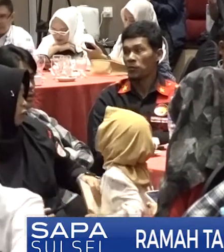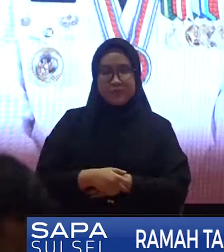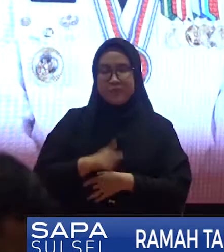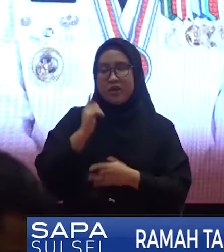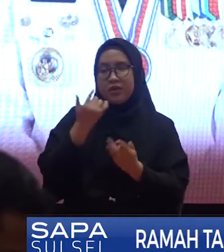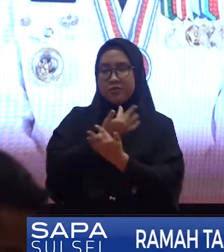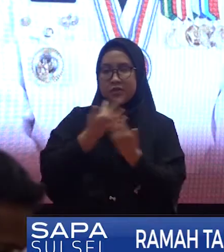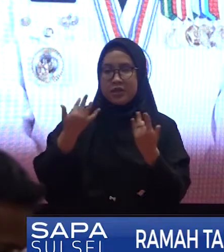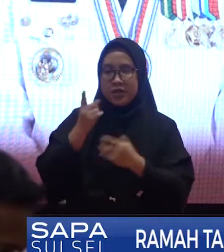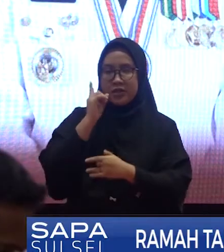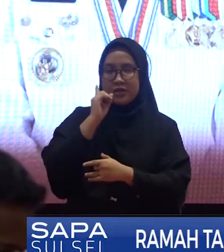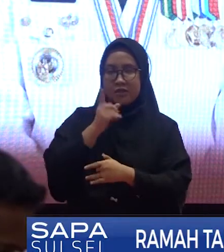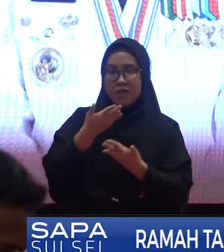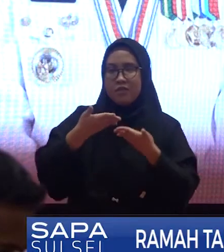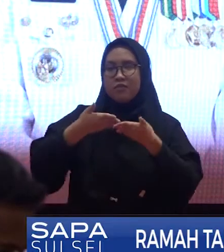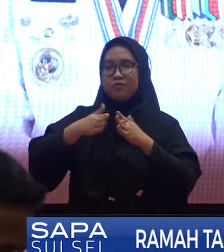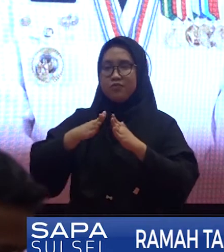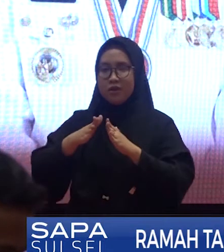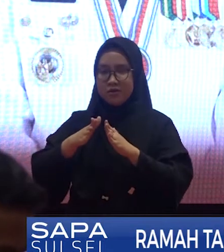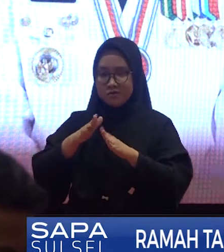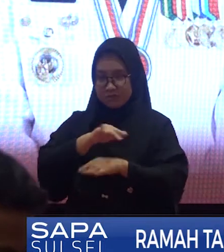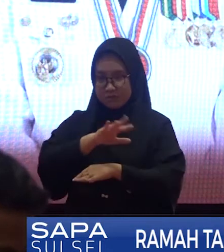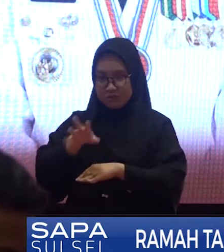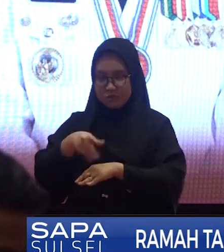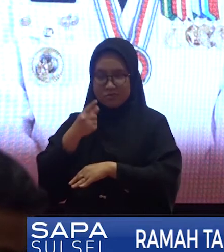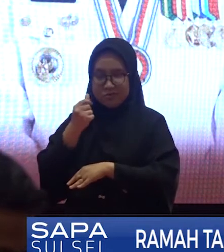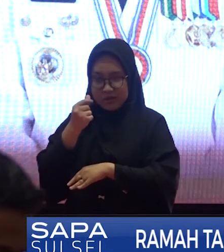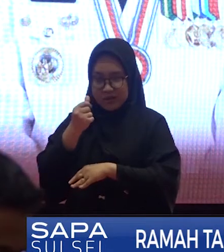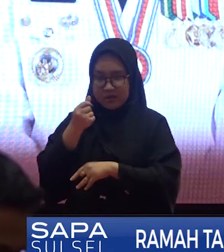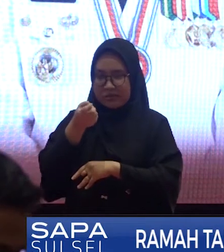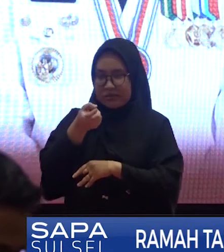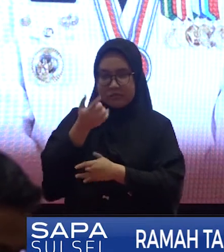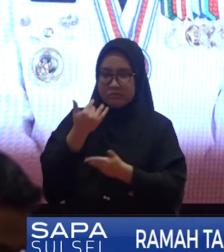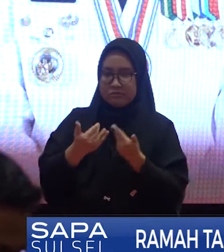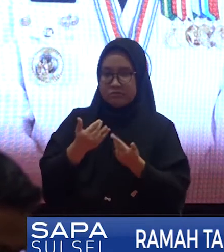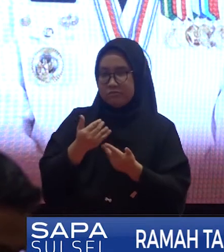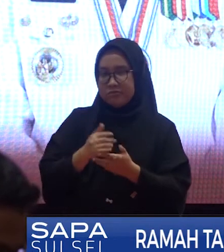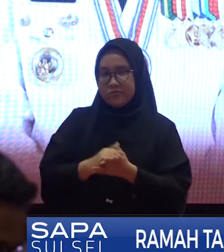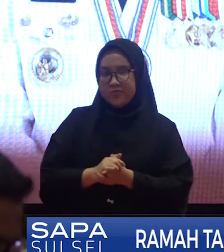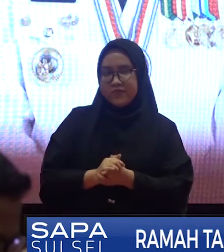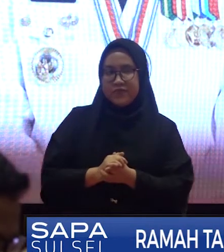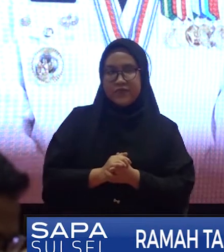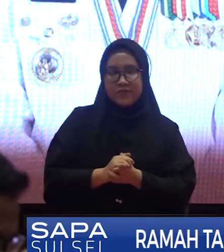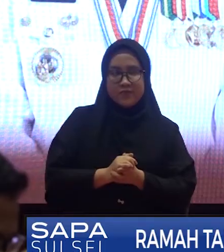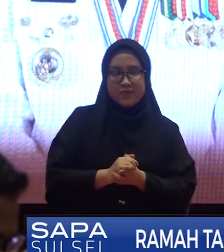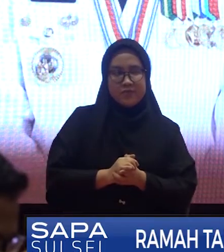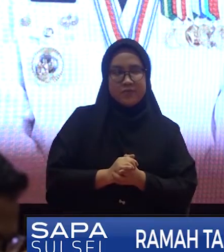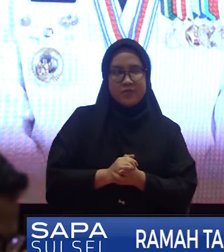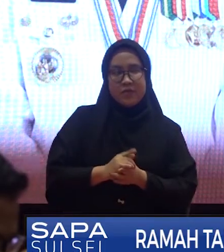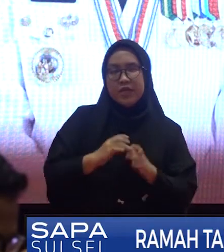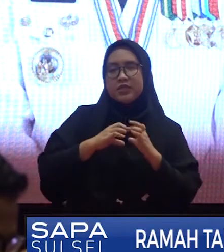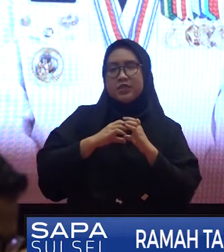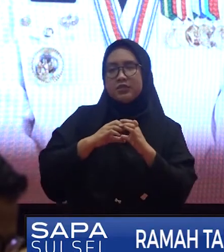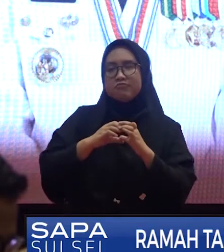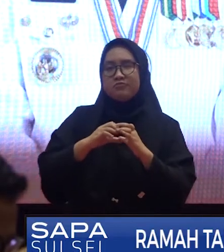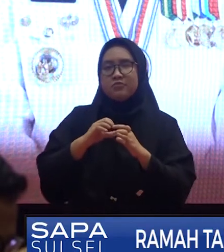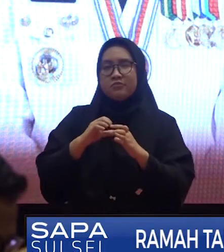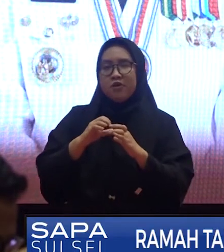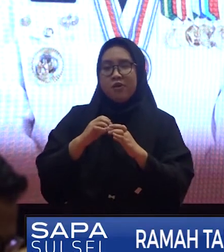masyarakat jangan tertekan dengan kenaikan-an harga sekecil Apun kalau cerita ekonomi seperti